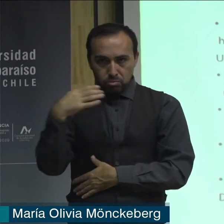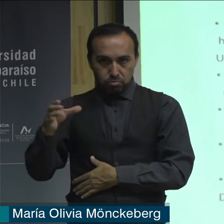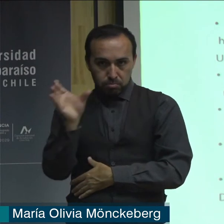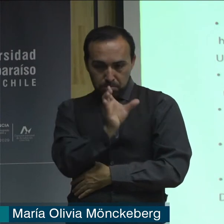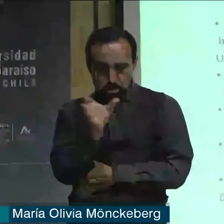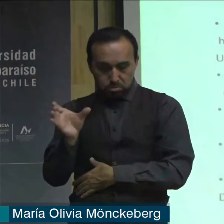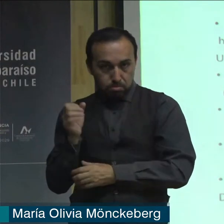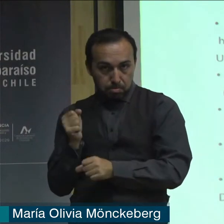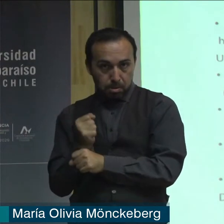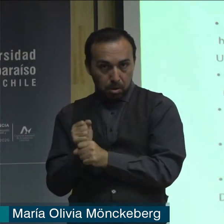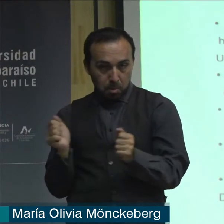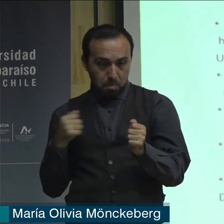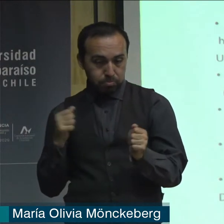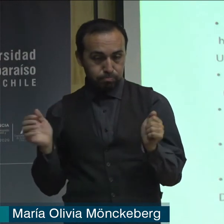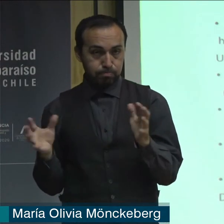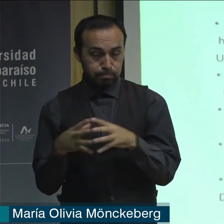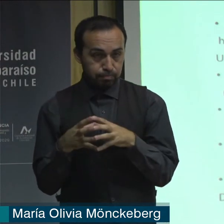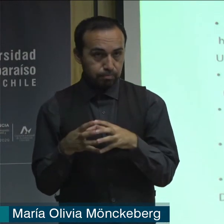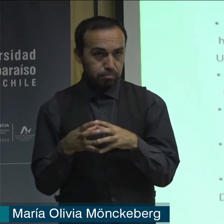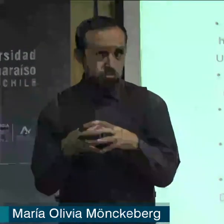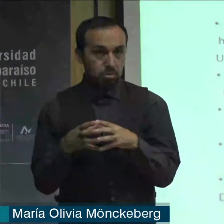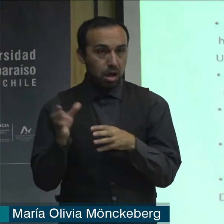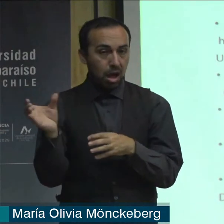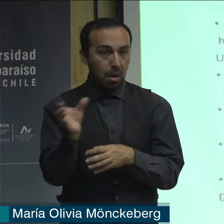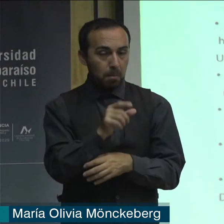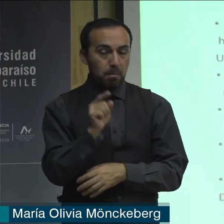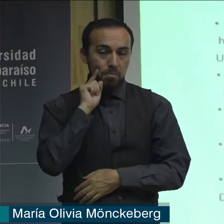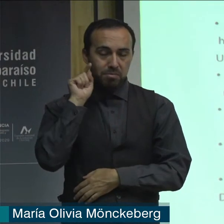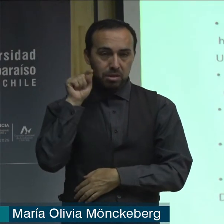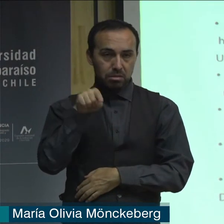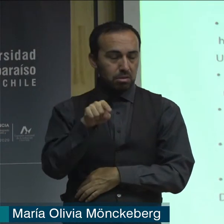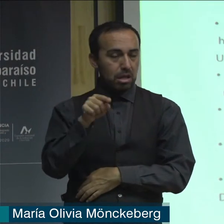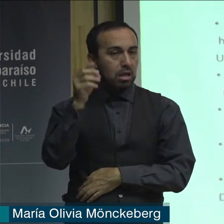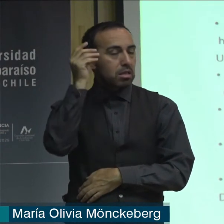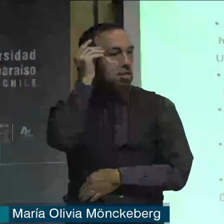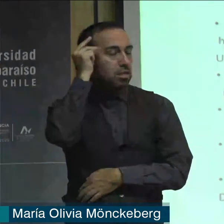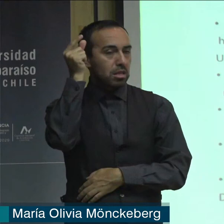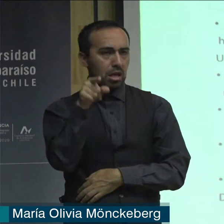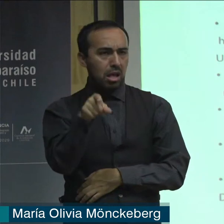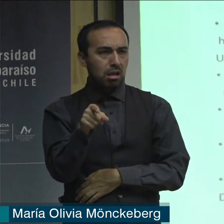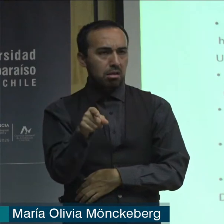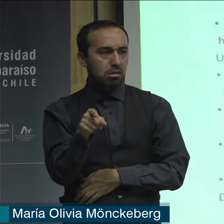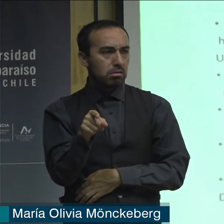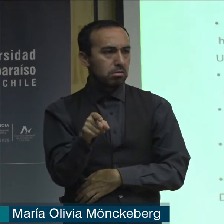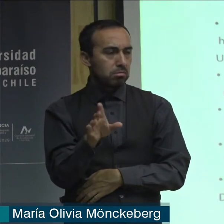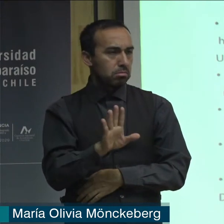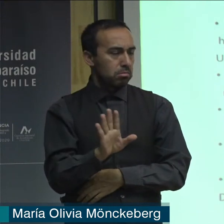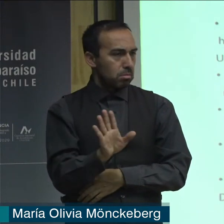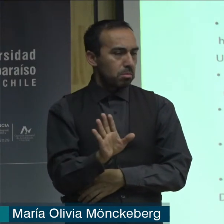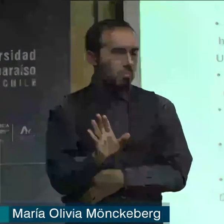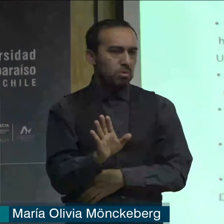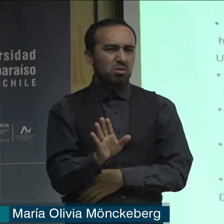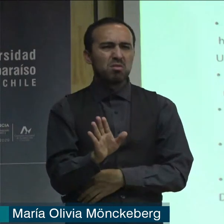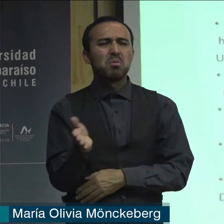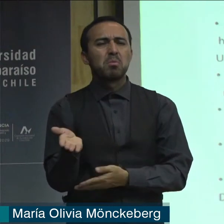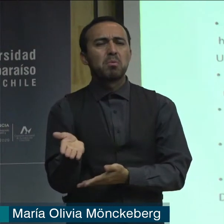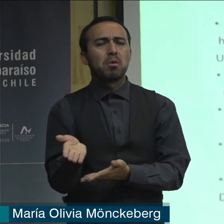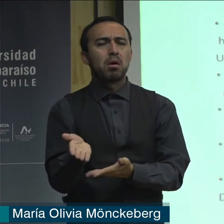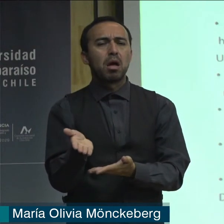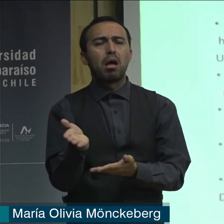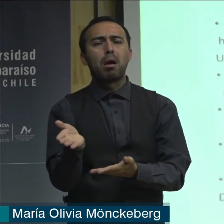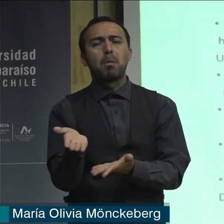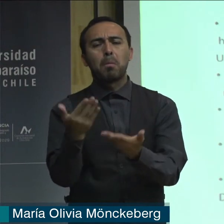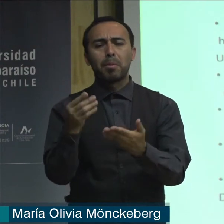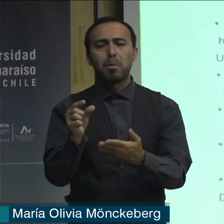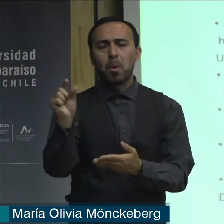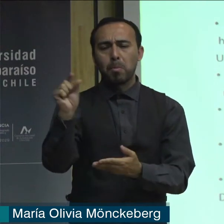ya estaba imbuida en Estas ideas estuviera no recorriera así de una pasadita al país estuviera